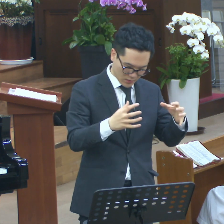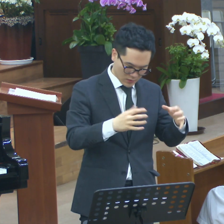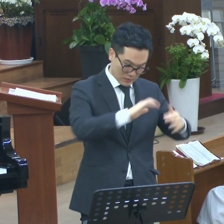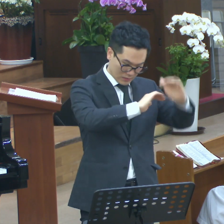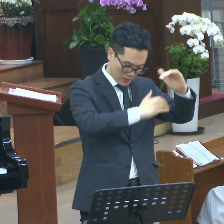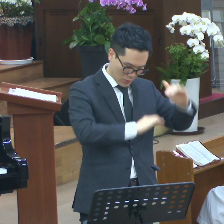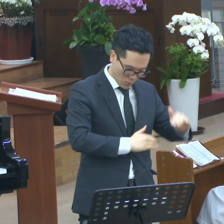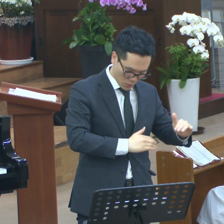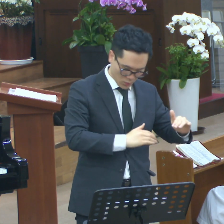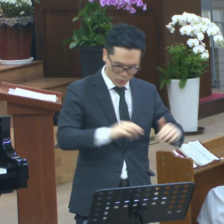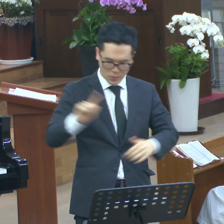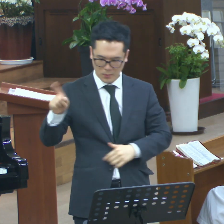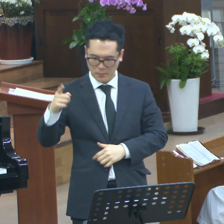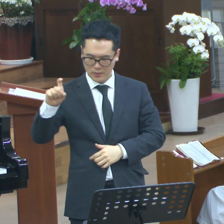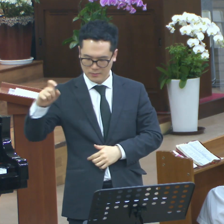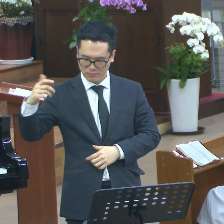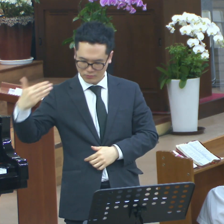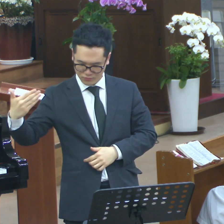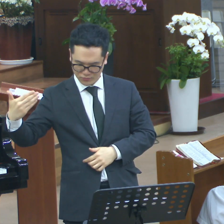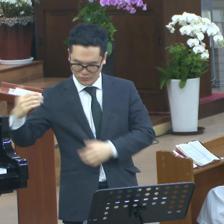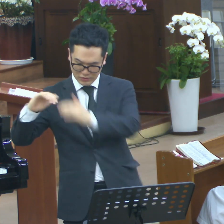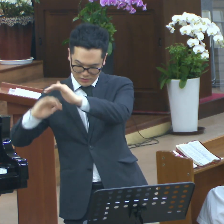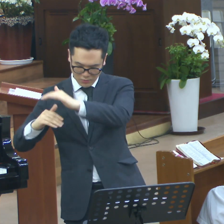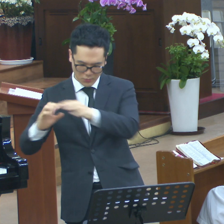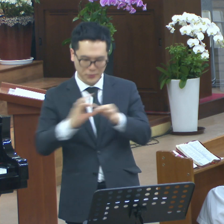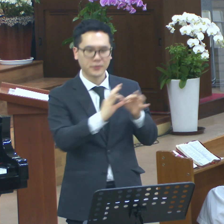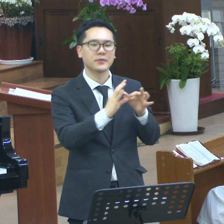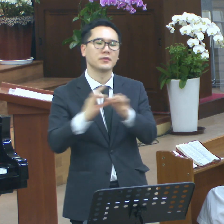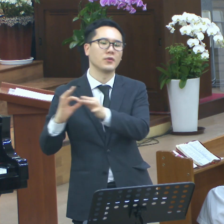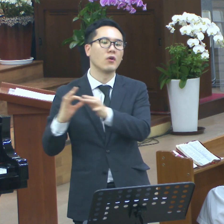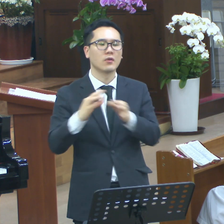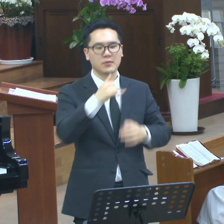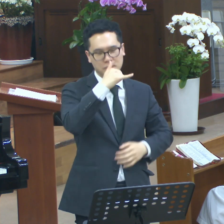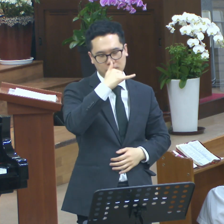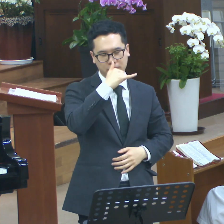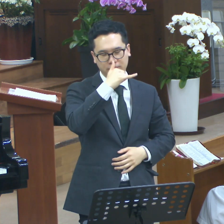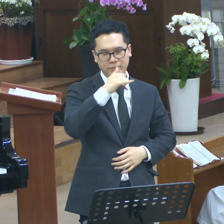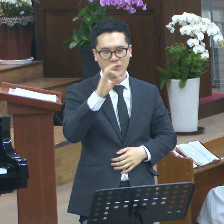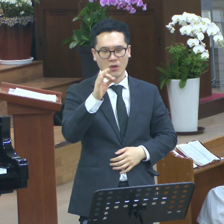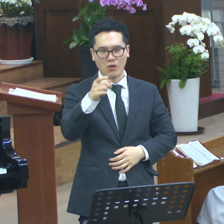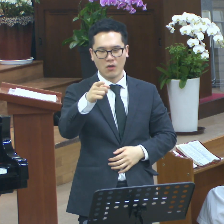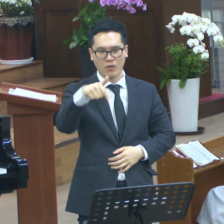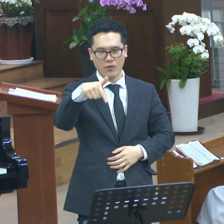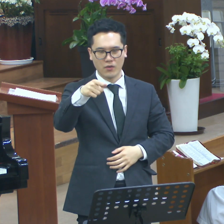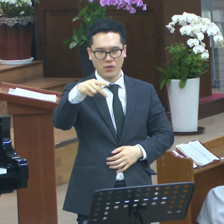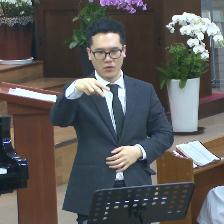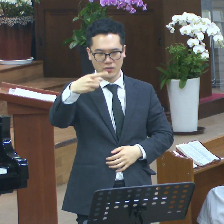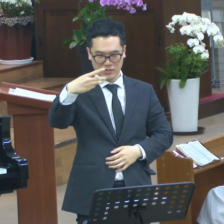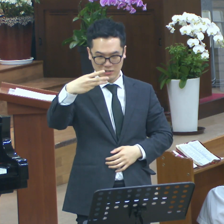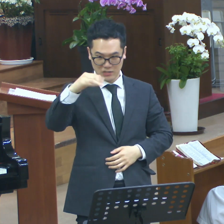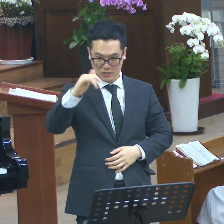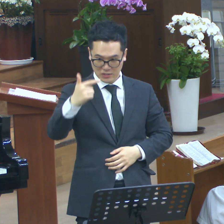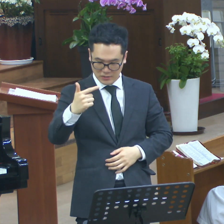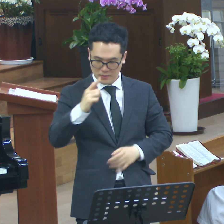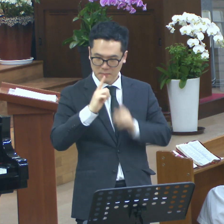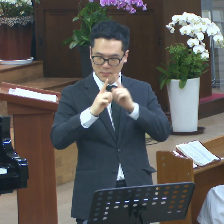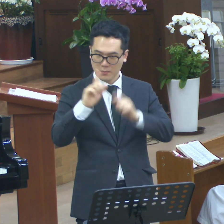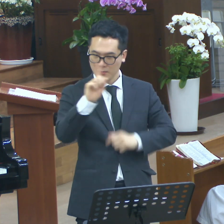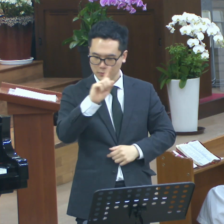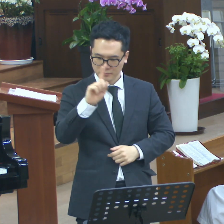그렇게 볼 수 있습니다. 어거스틴은 시편을 주독하면서 119편이 너무 소중해서 다른